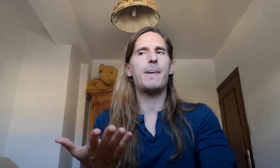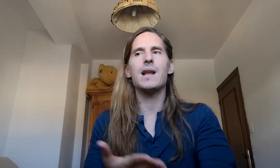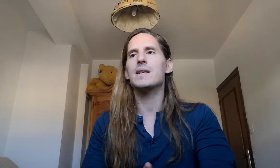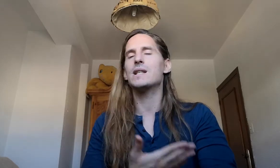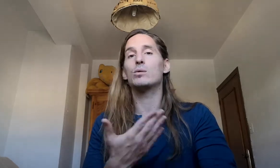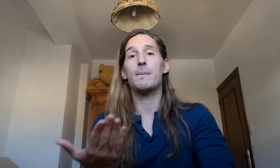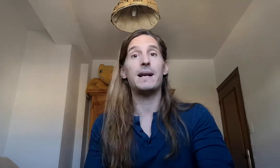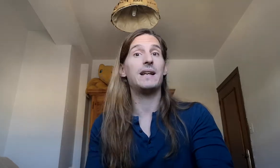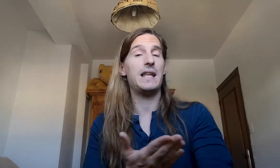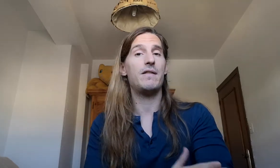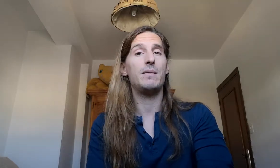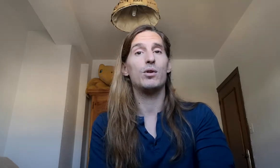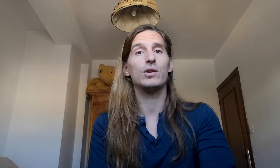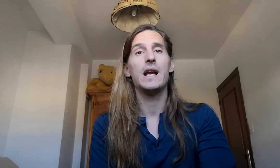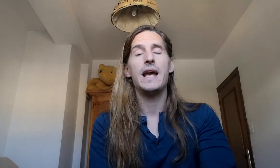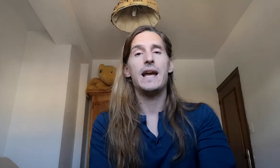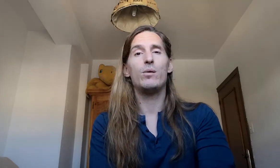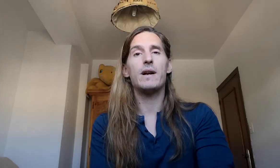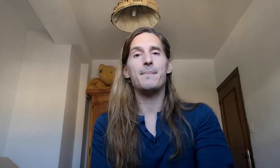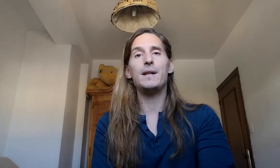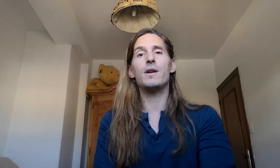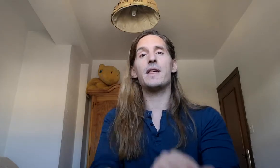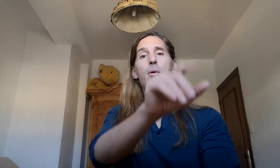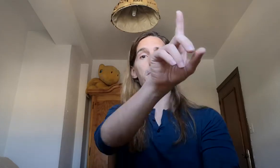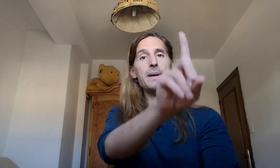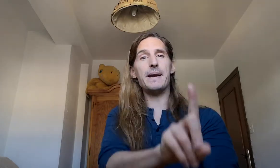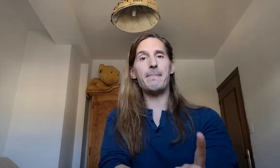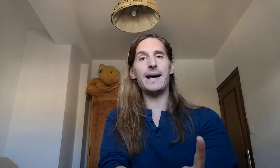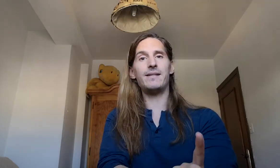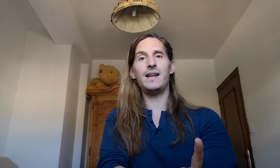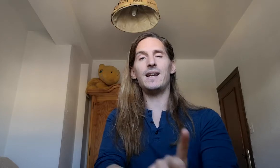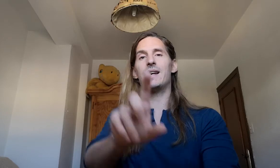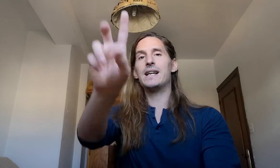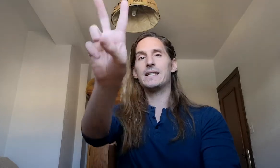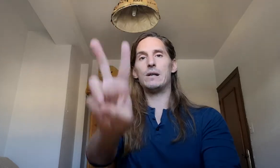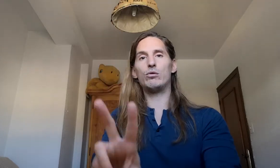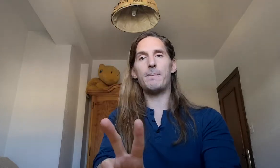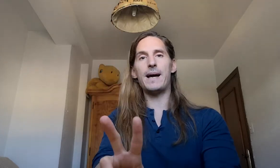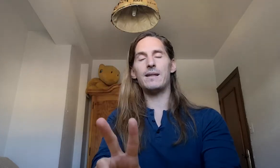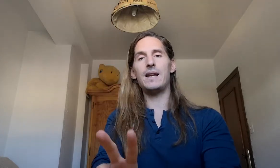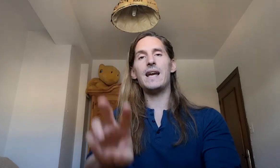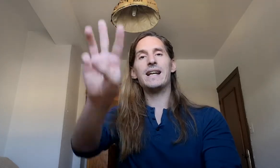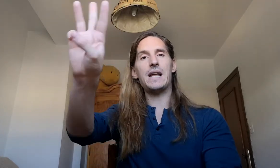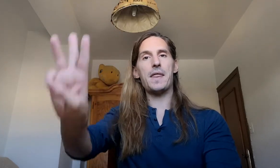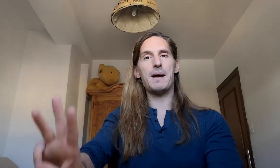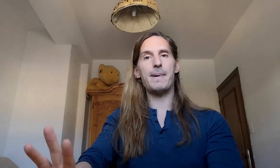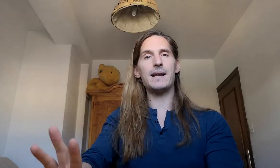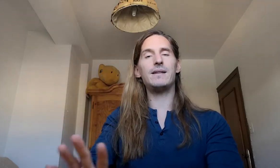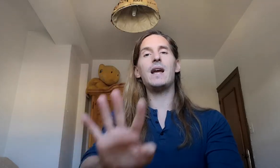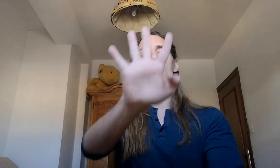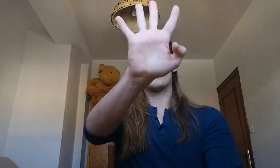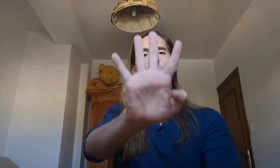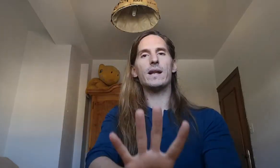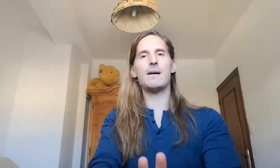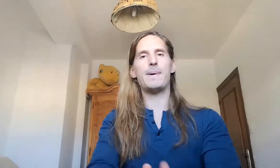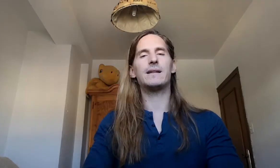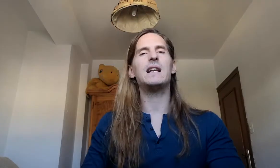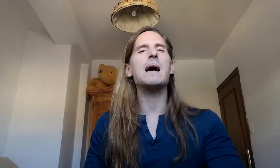parte, segunda parte, que ya vimos en un capítulo, decíamos primera parte, segunda parte, tercera parte, cuarta parte. En la